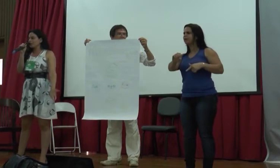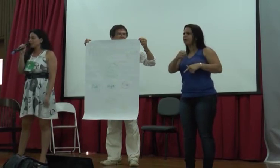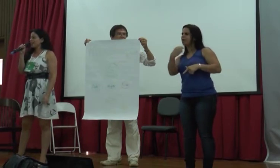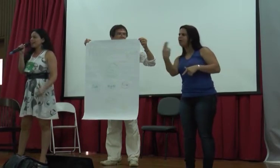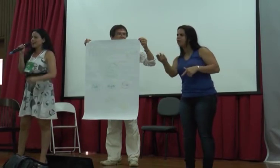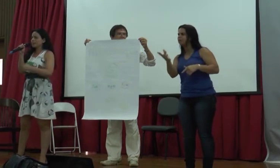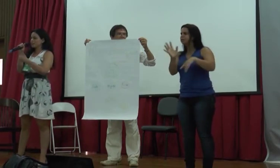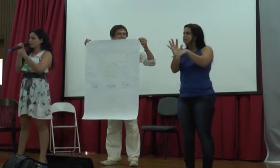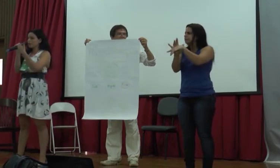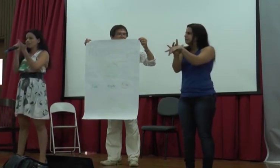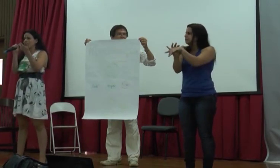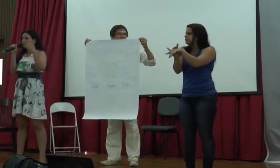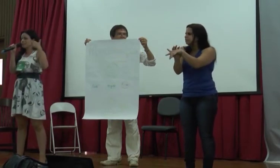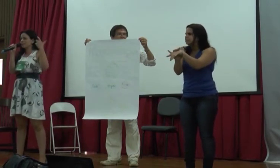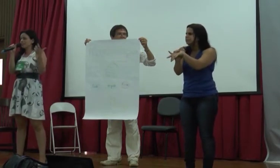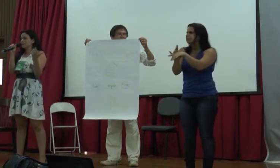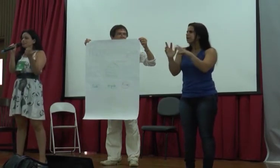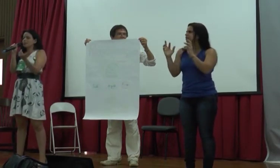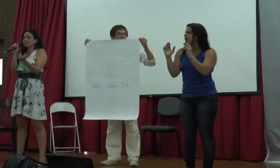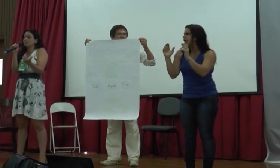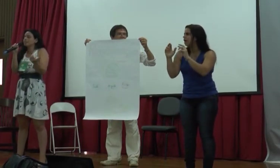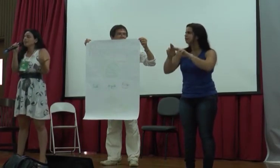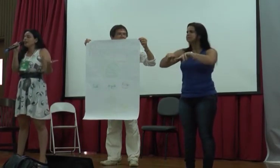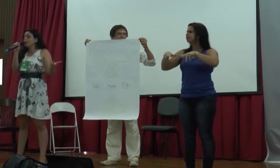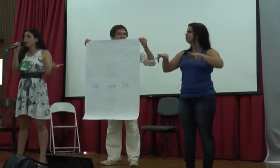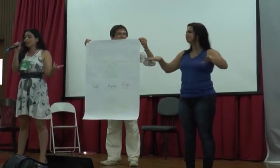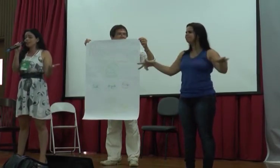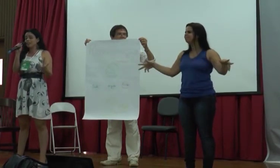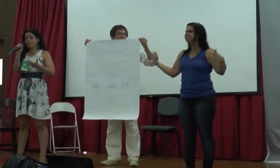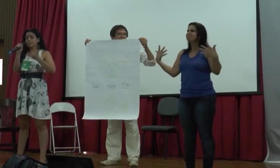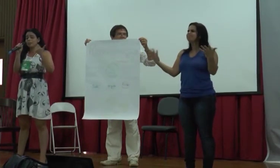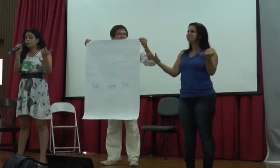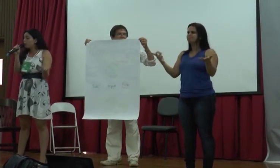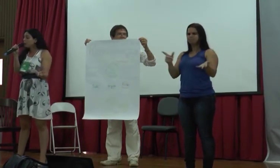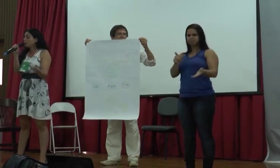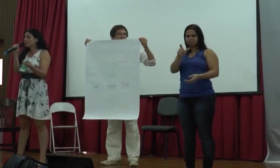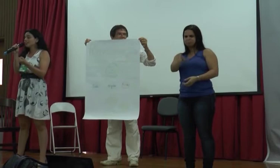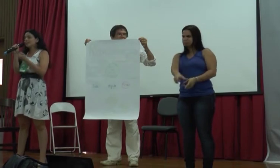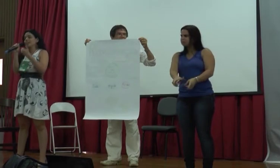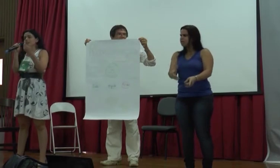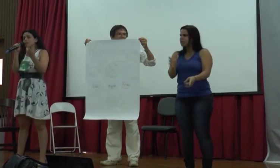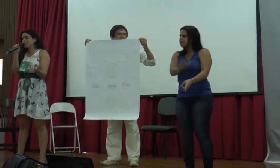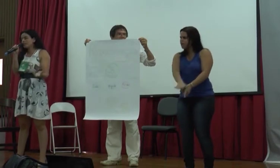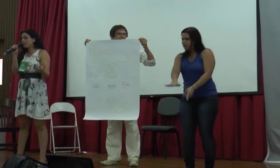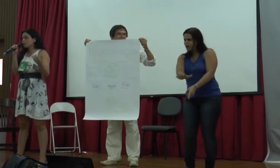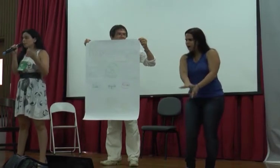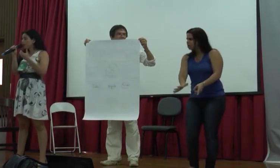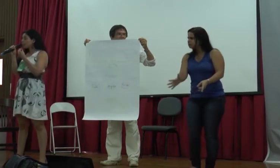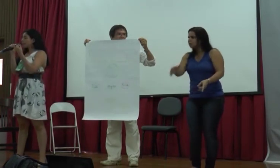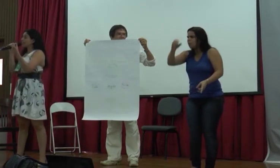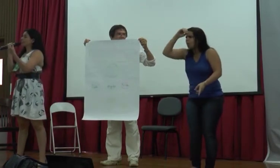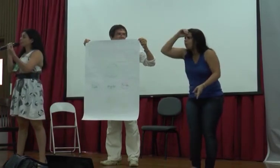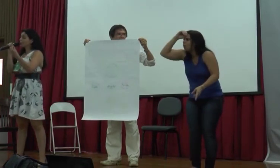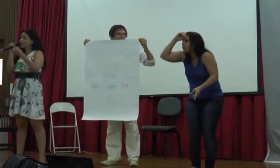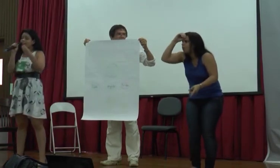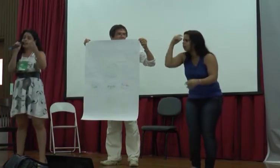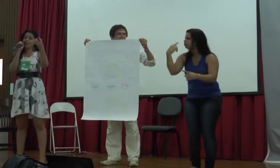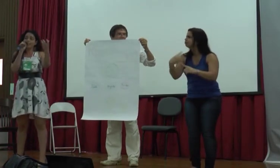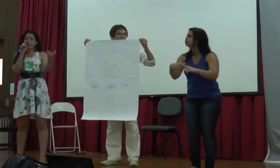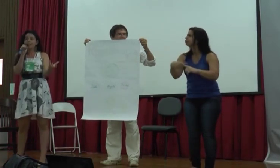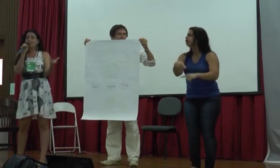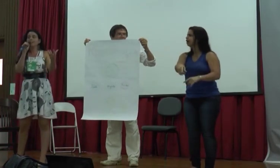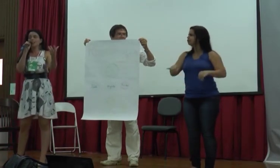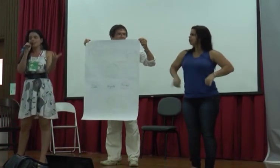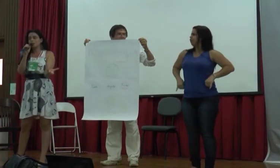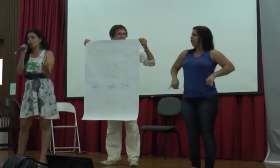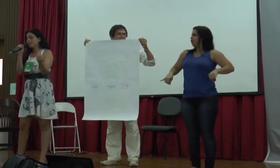uma doença grave, um câncer, etc. Mas é uma criança pura, inocente, por que ela